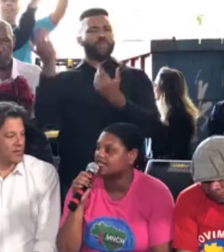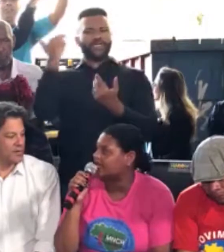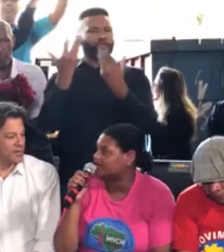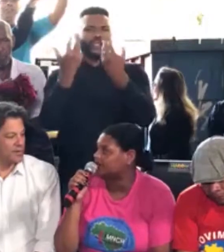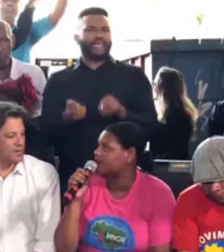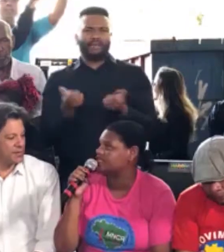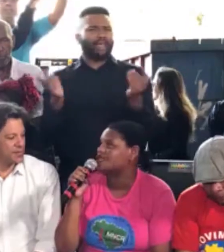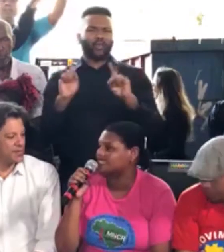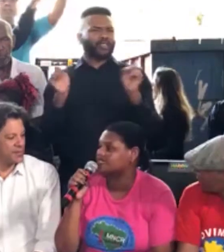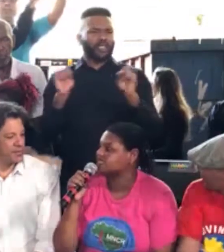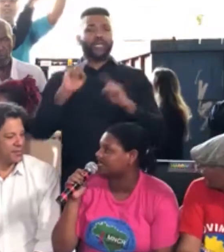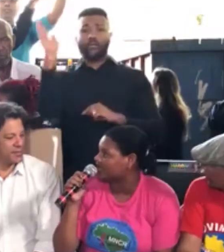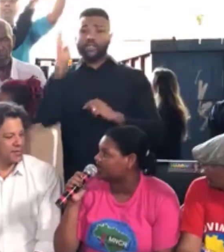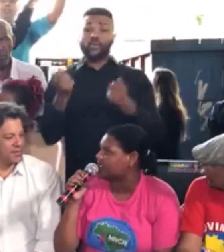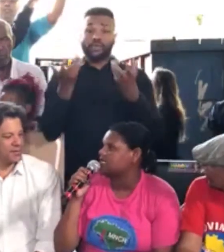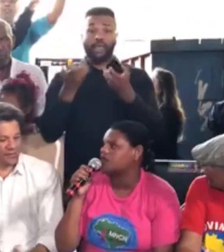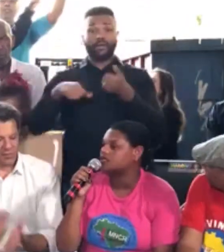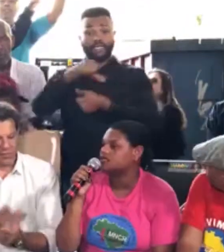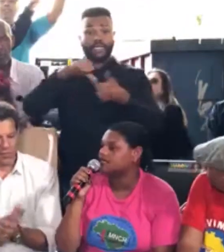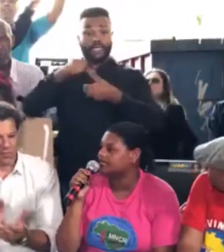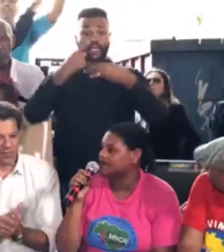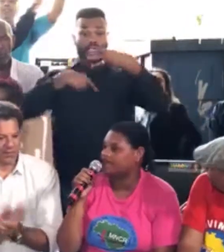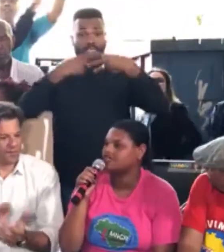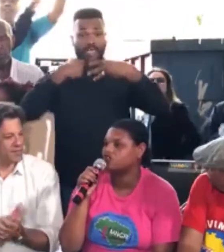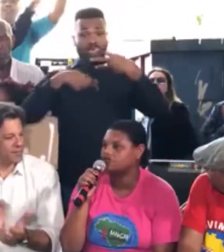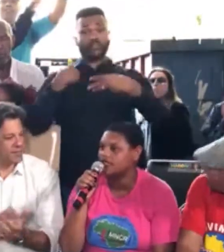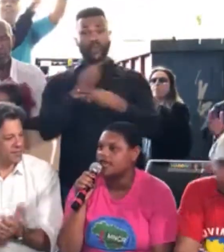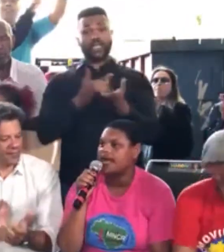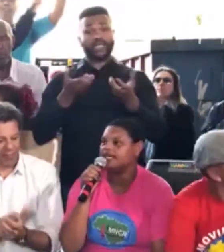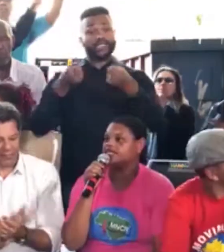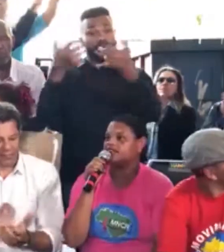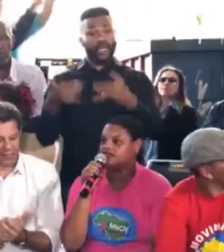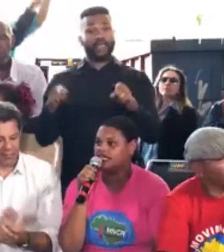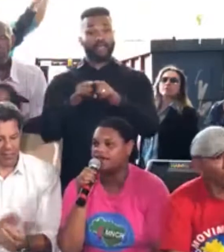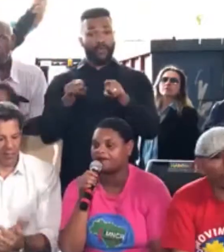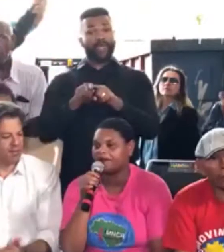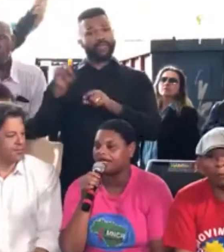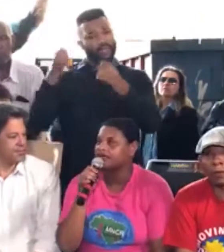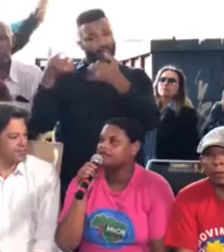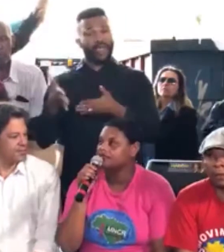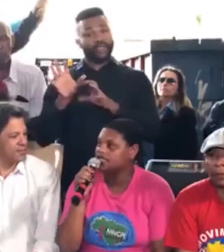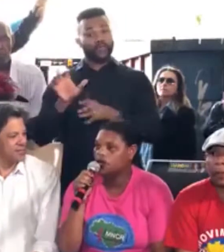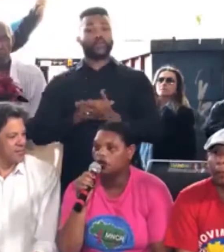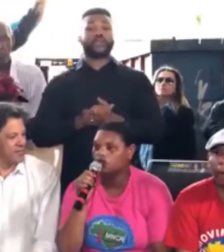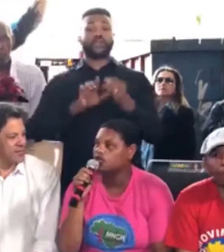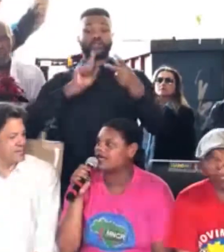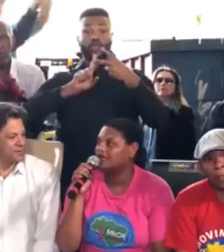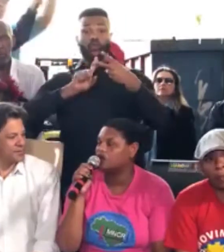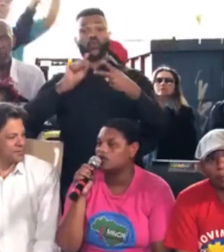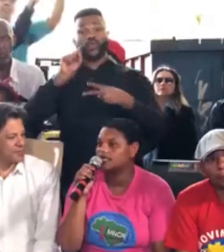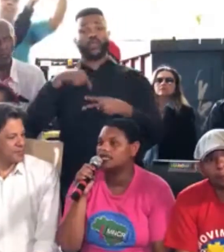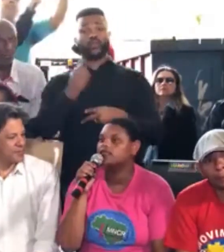ser incinerado, o Brasil aceita ser reciclado. E nós estamos aqui para fazer jus a esse dilema. Segundo,